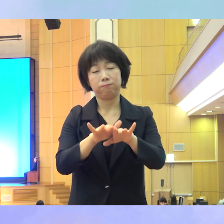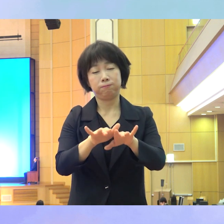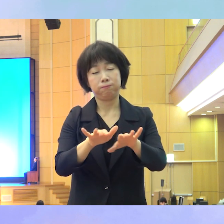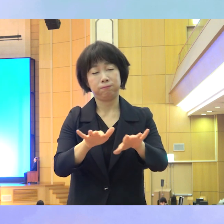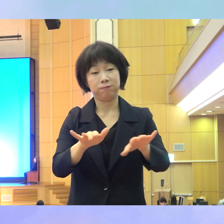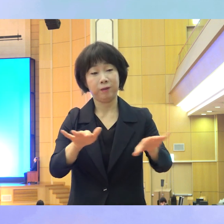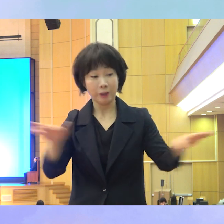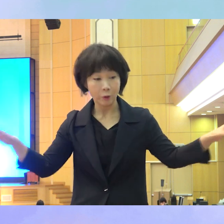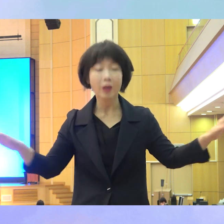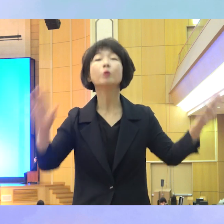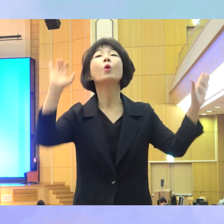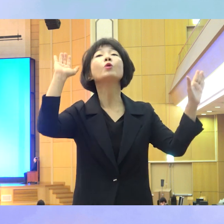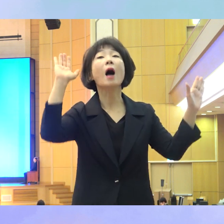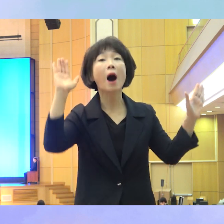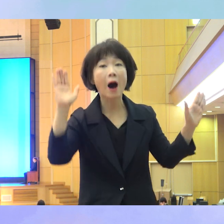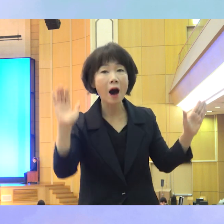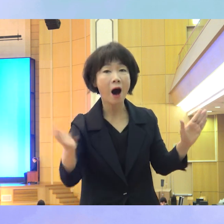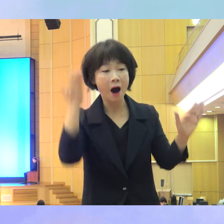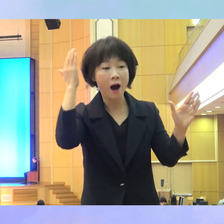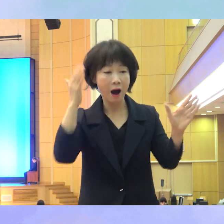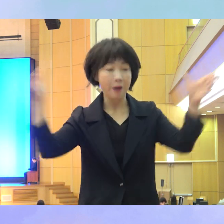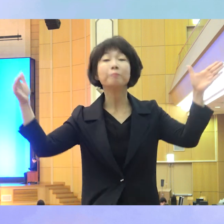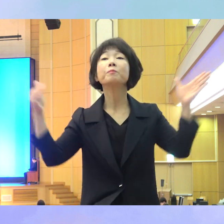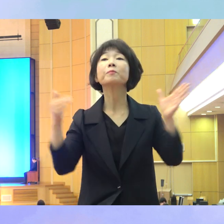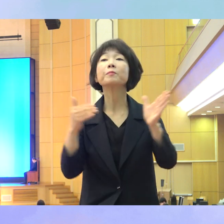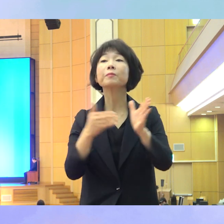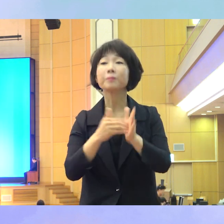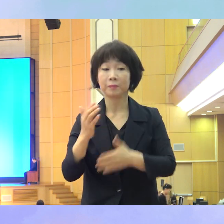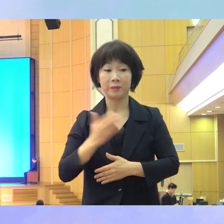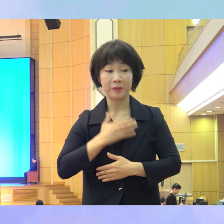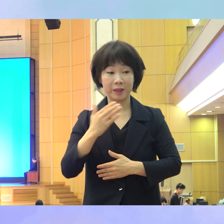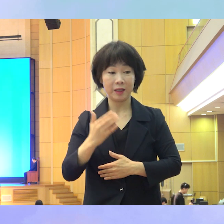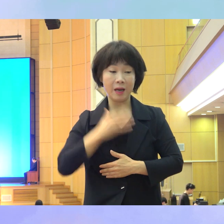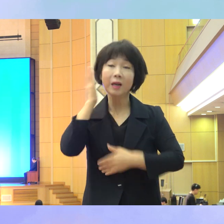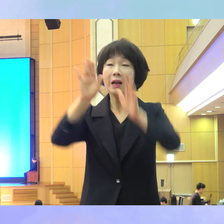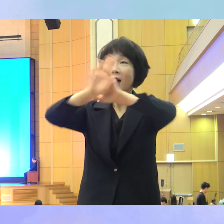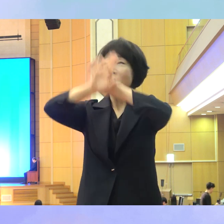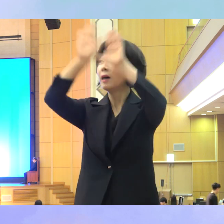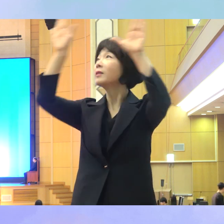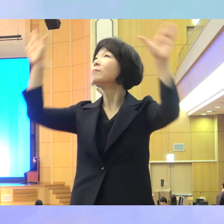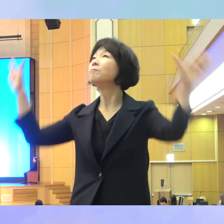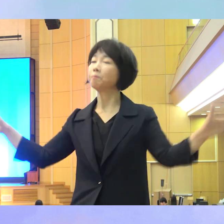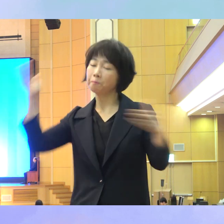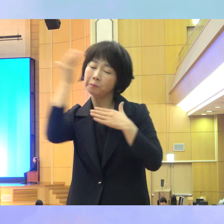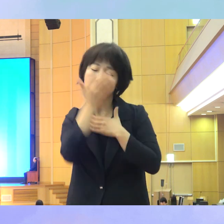잠잠하게 되도다. 하늘의